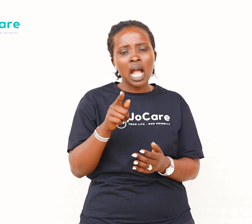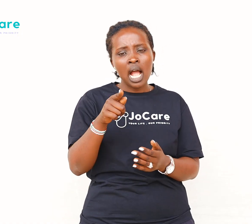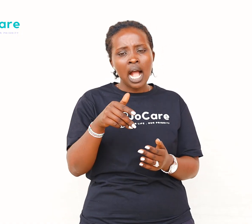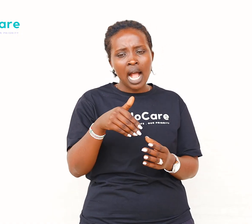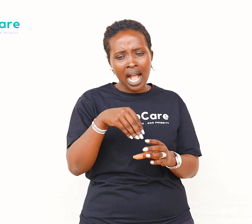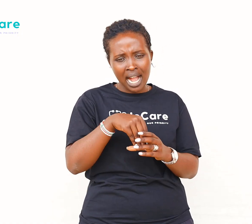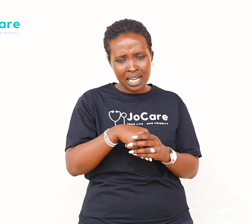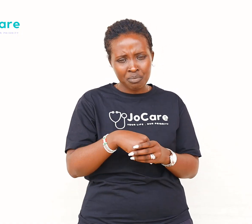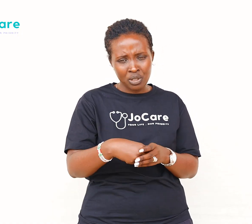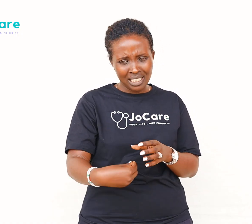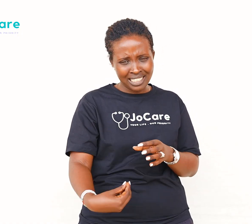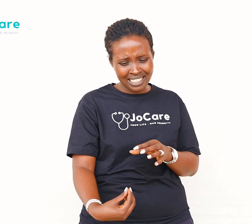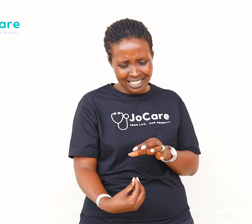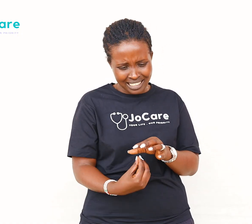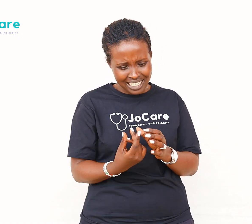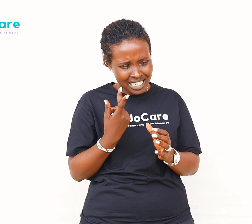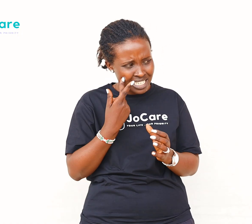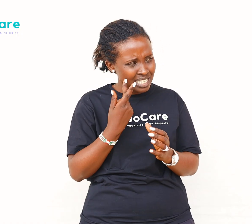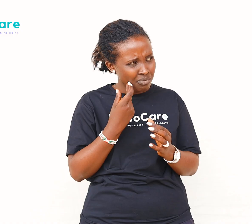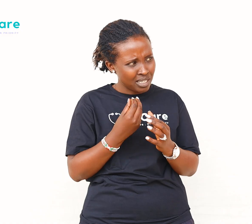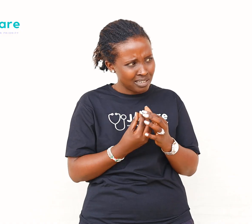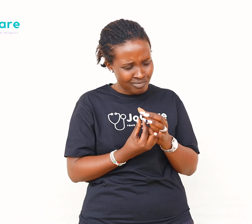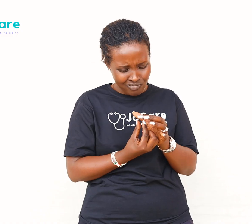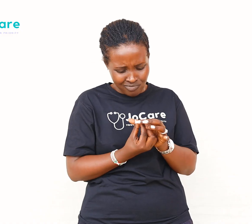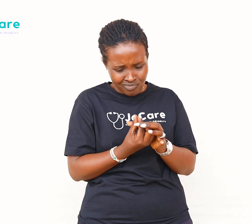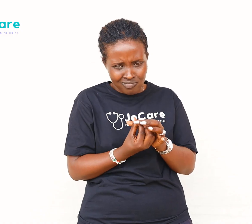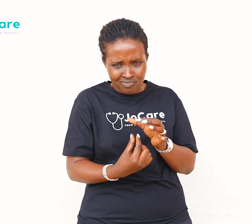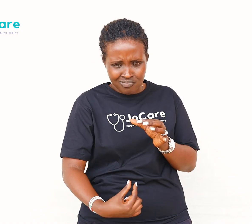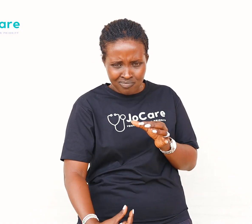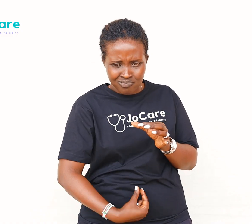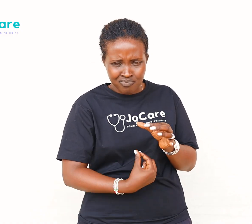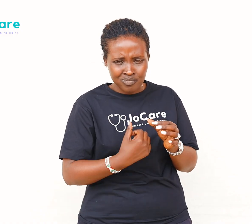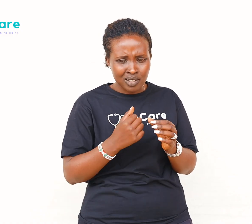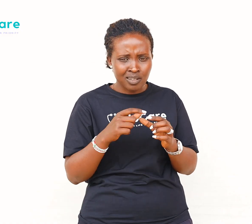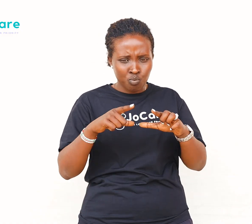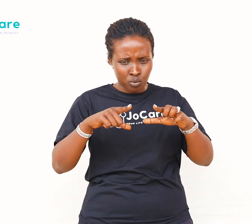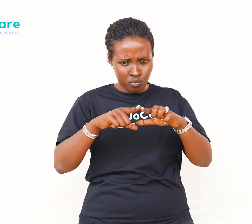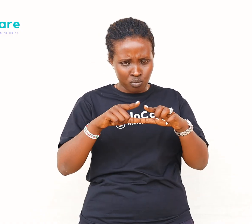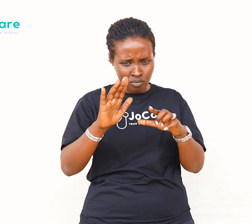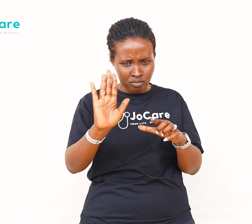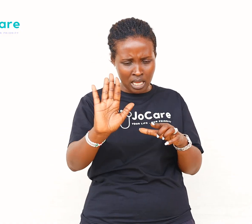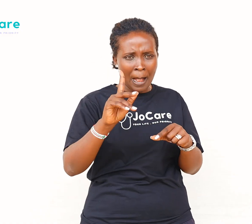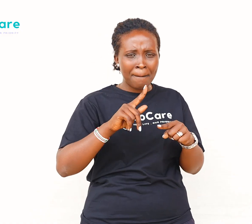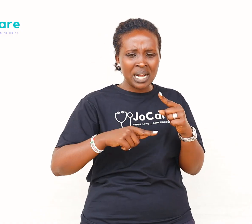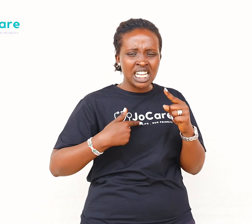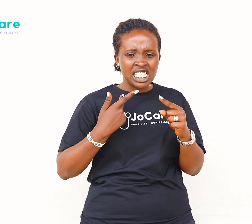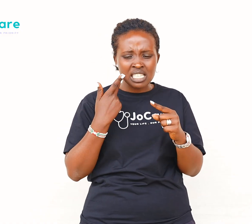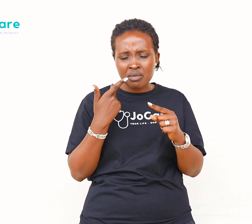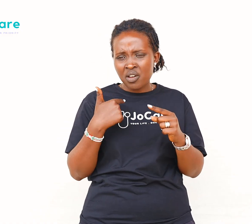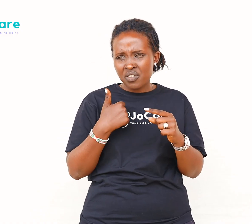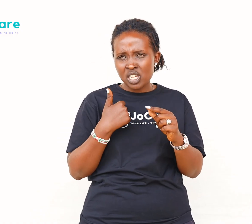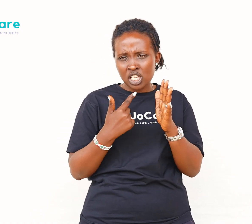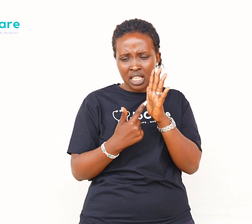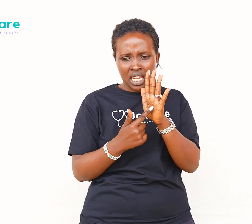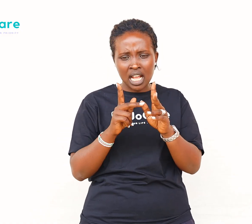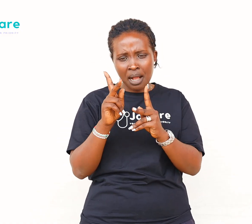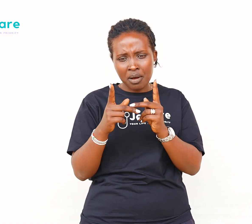gitsina cye, ubwo ni umukobwa. Noneho iyo agashyizemo, hari uburyo gateye, ntabwo nakazanye no kugira ngo nereke abadukurikiye,